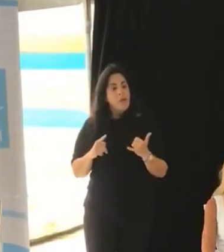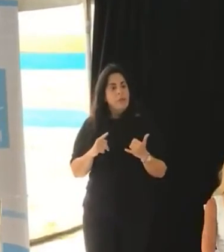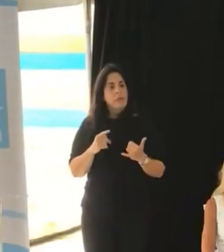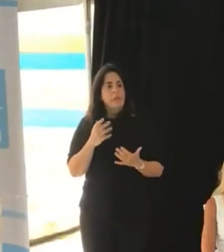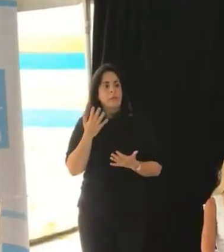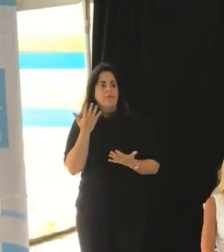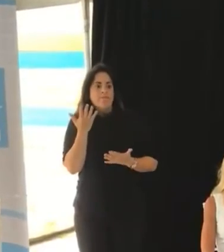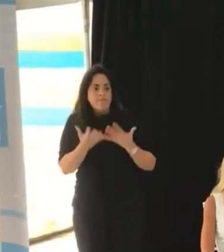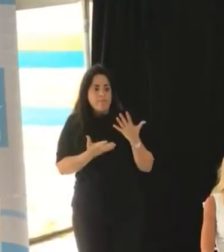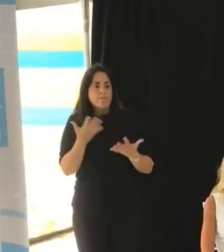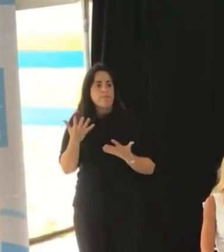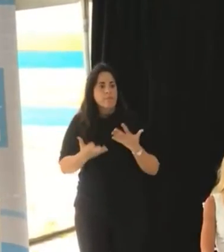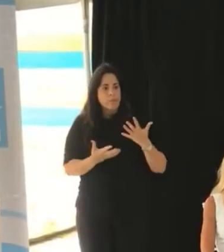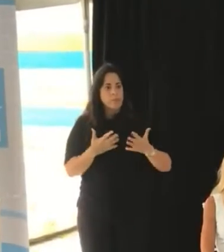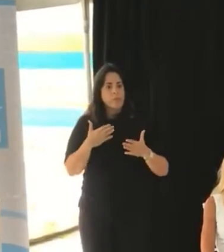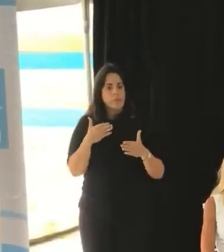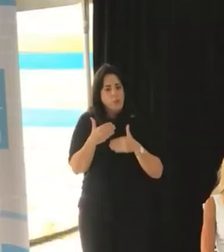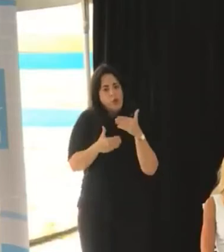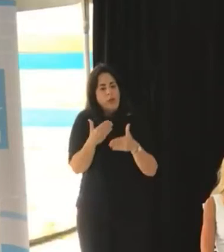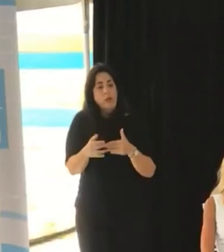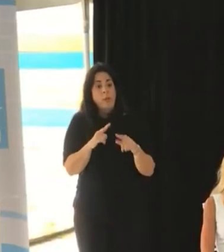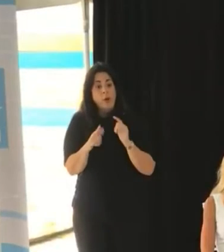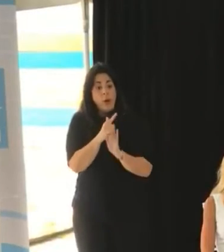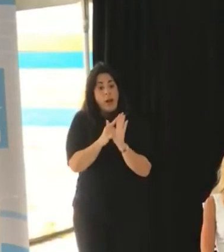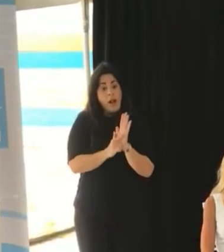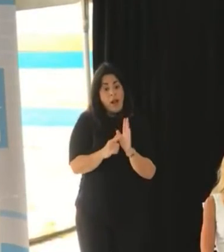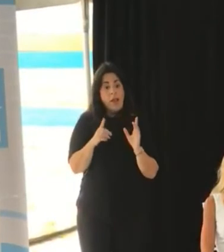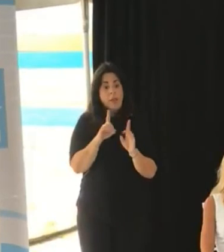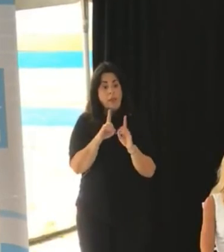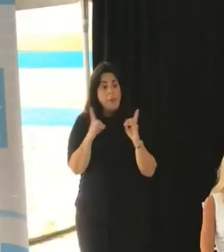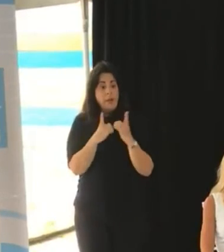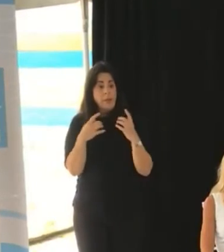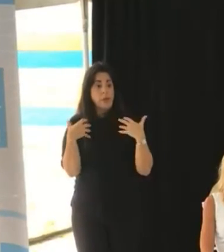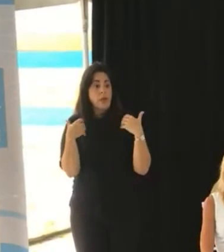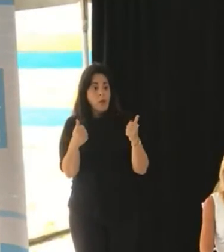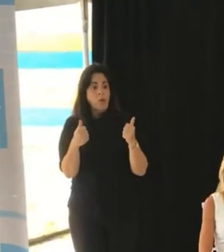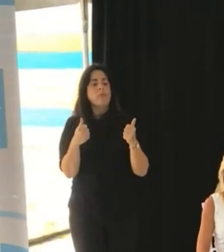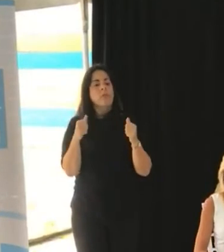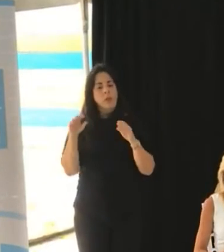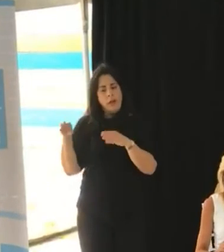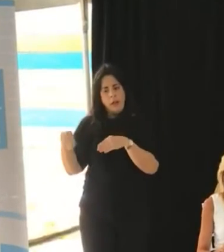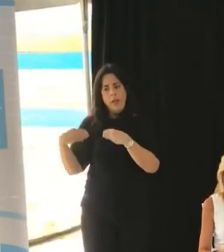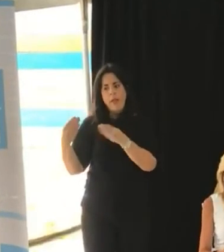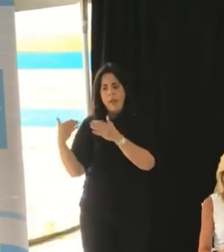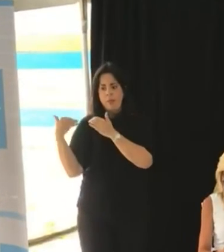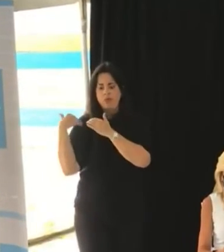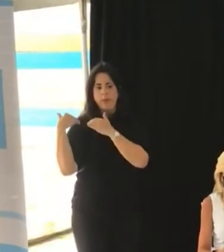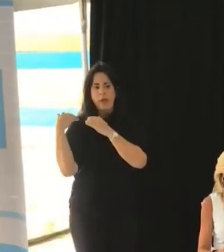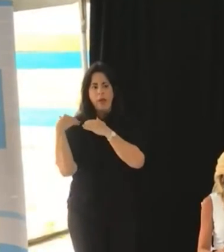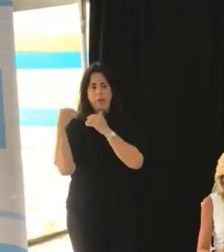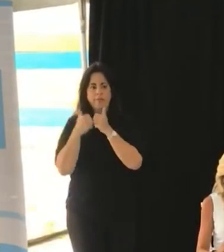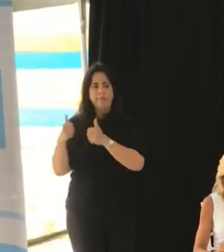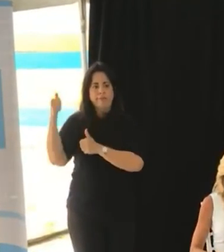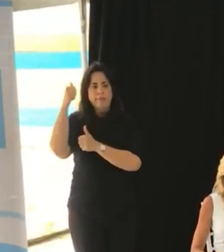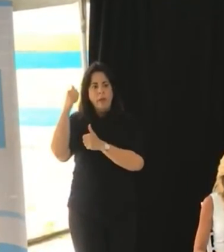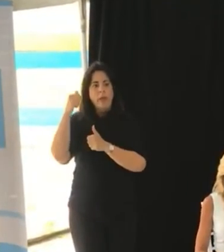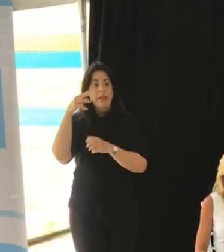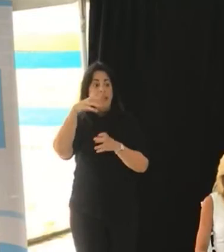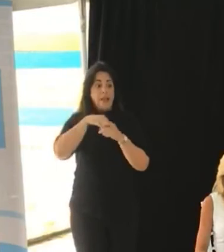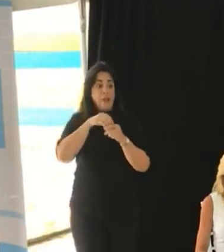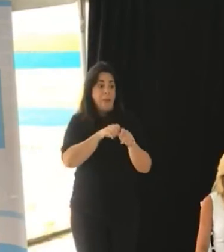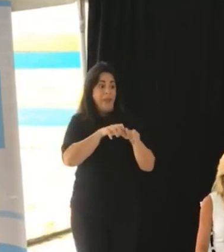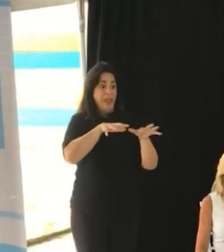Y todo ese tipo de cosas. No obstante, la ley del Departamento de Salud faculta al secretario de Salud en un proceso de pandemia a